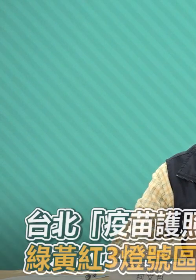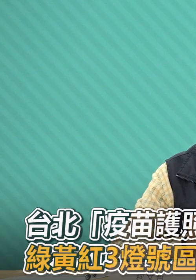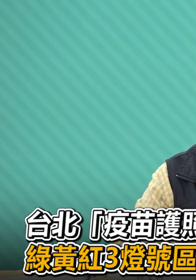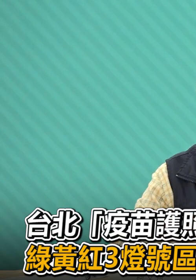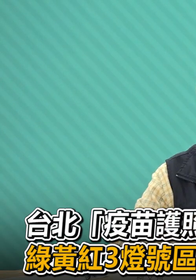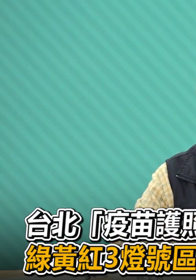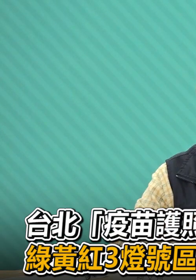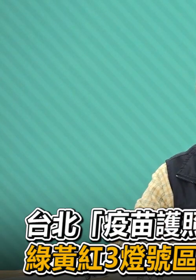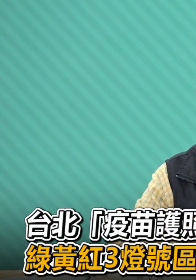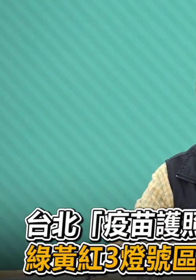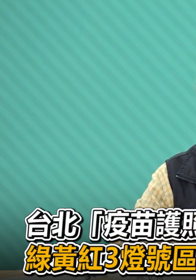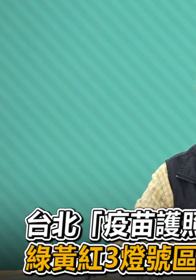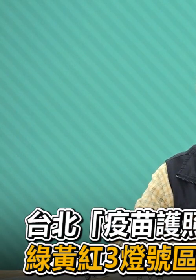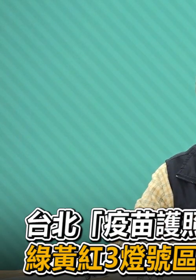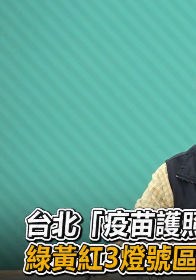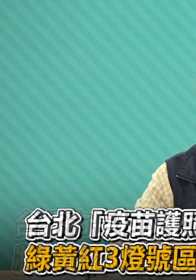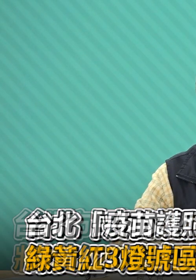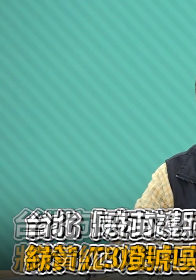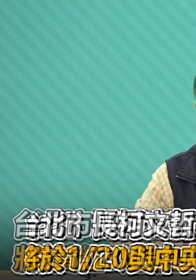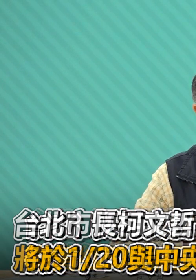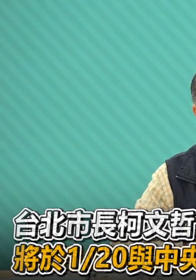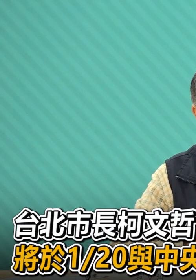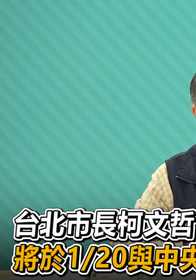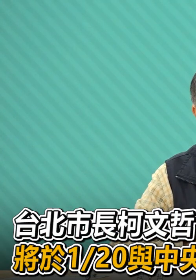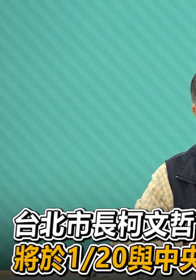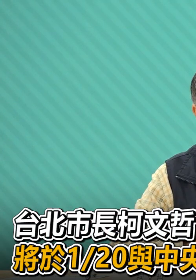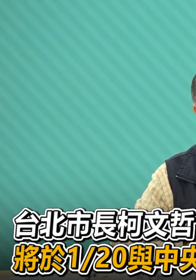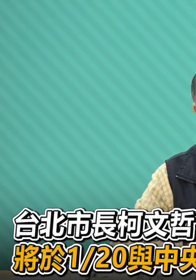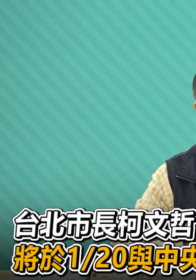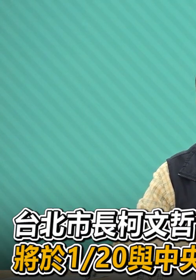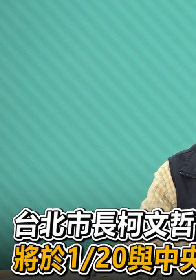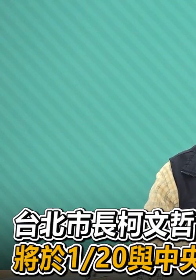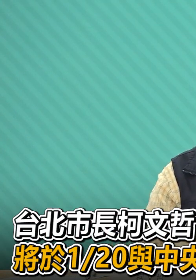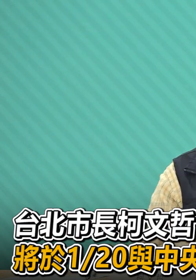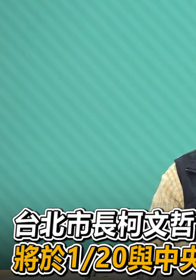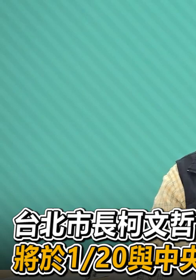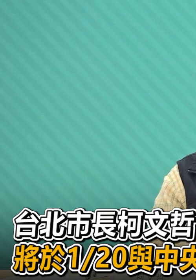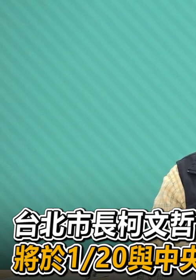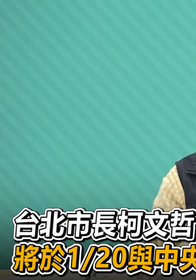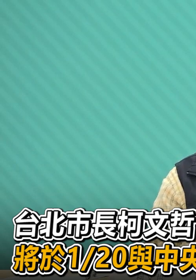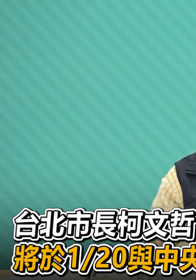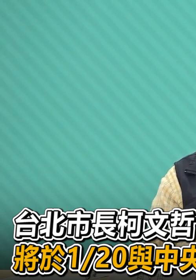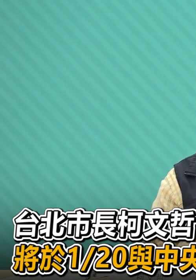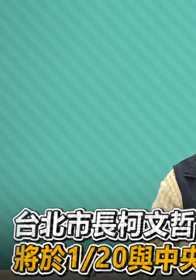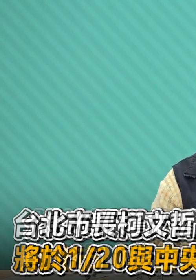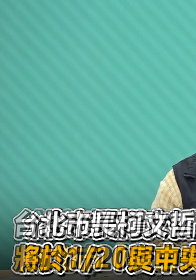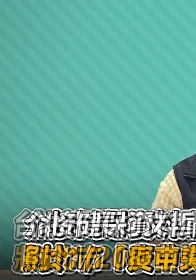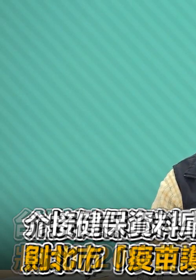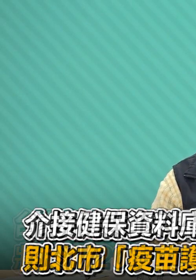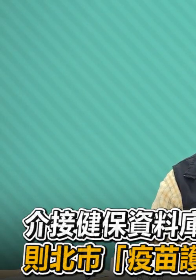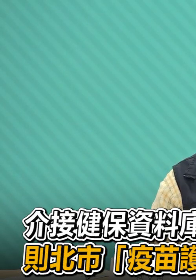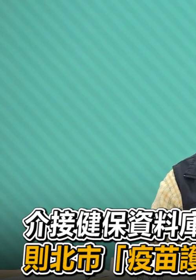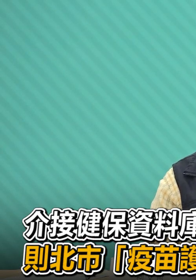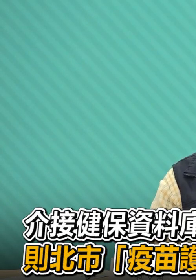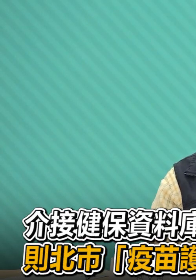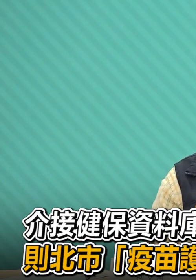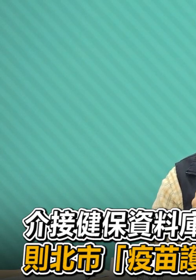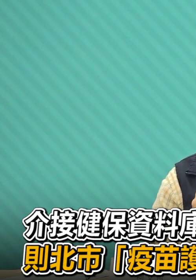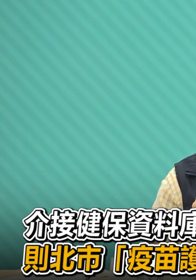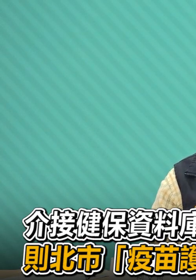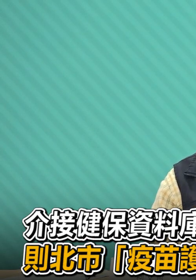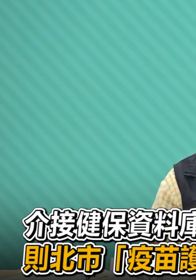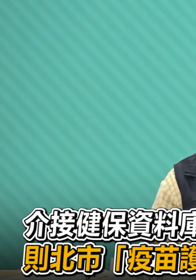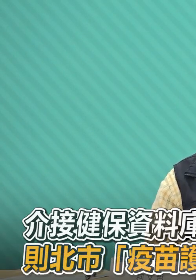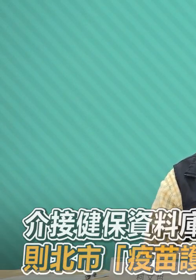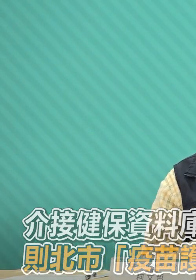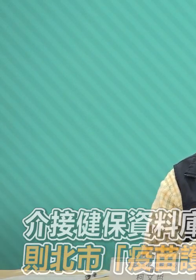如果1月20号中央同意借接的话，我们要用台北通来开始接通一下，那个就是健